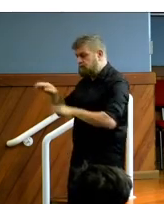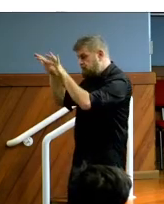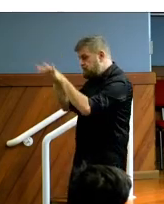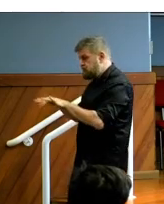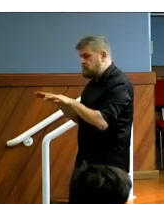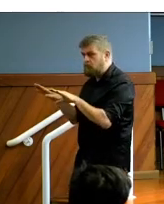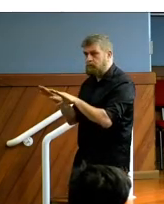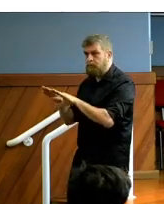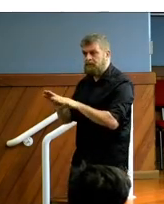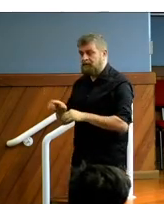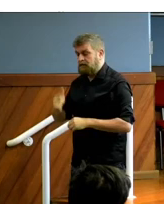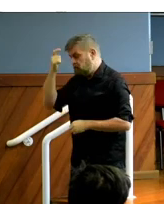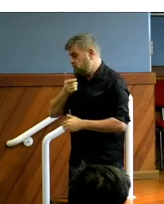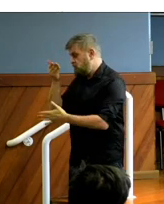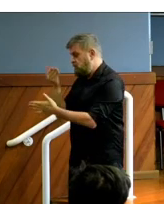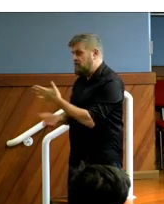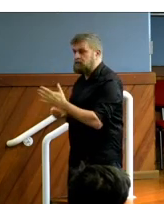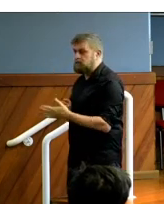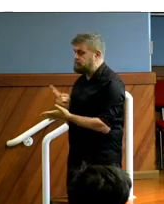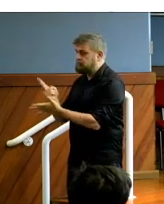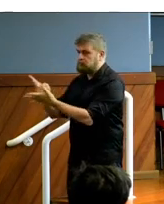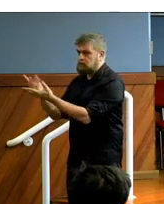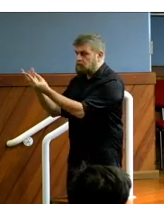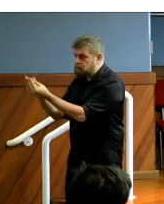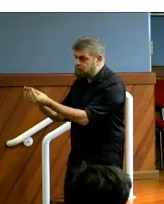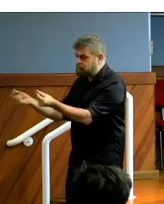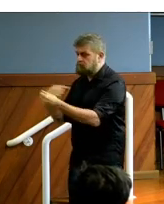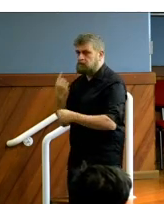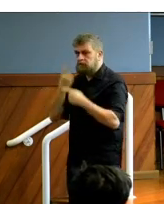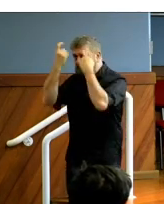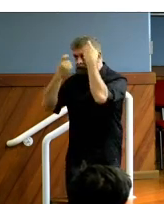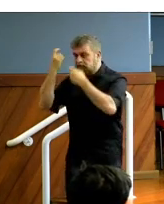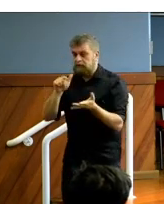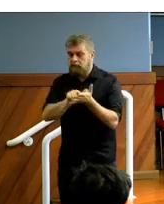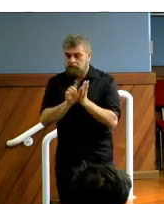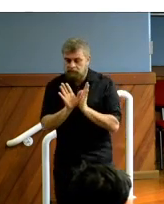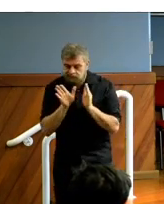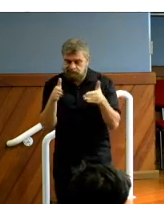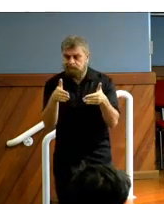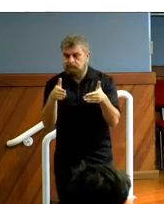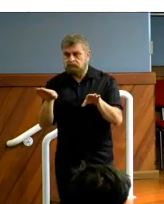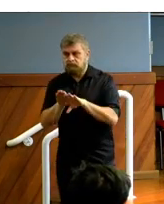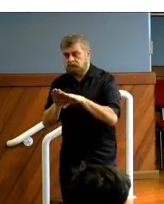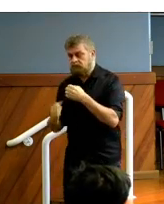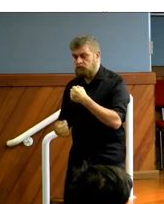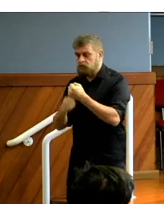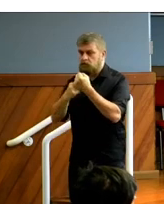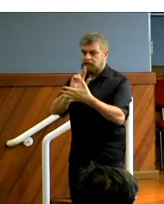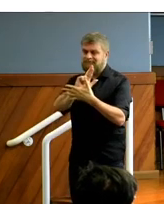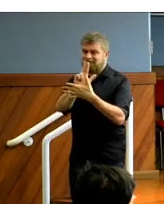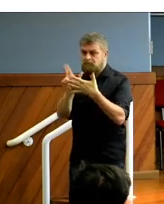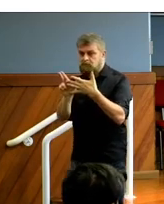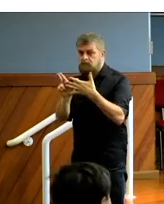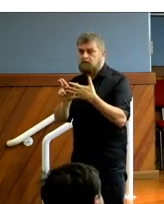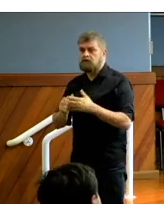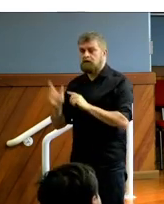ou nato digital, se eu perder, eu também perco para sempre. E parece que a gente só se preocupa com o papel, mas é claro, ou os outros suportes, né? Porque é o que é mais